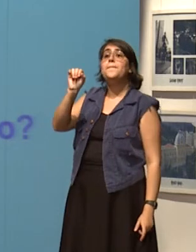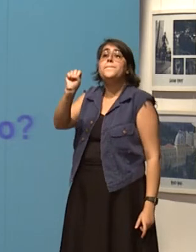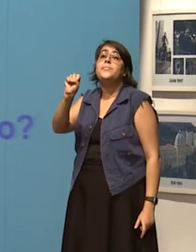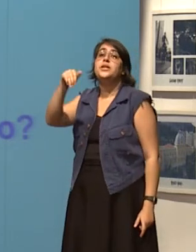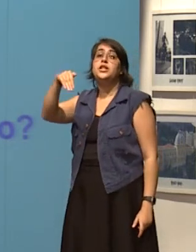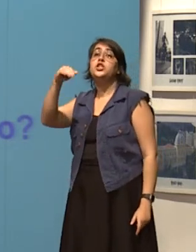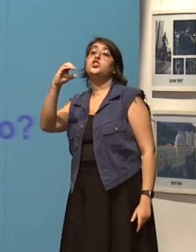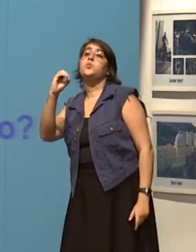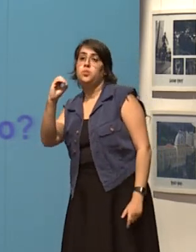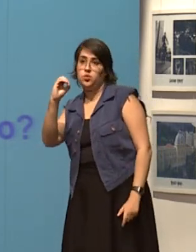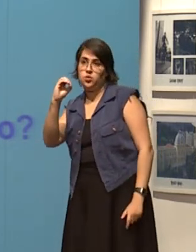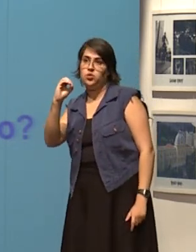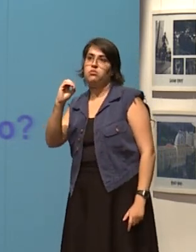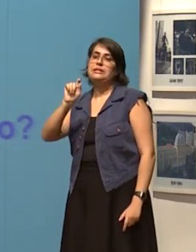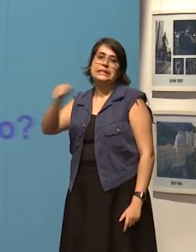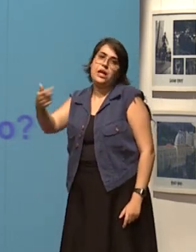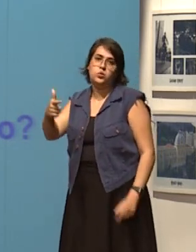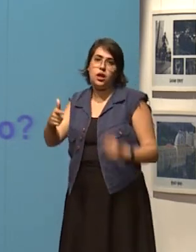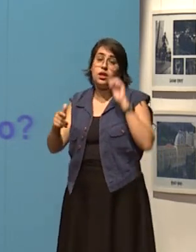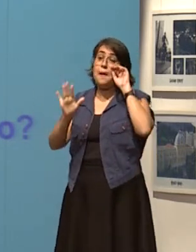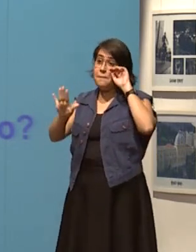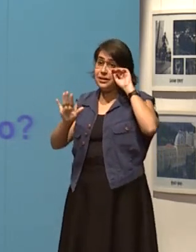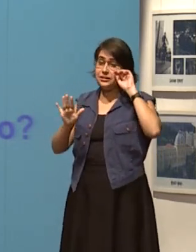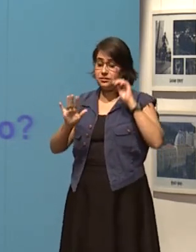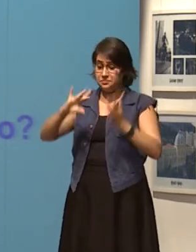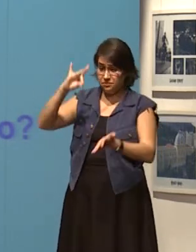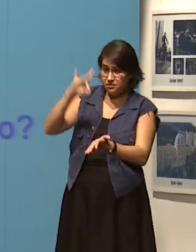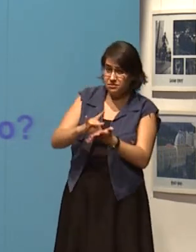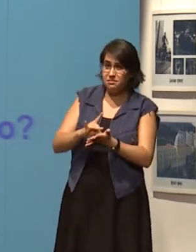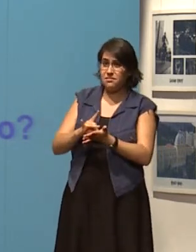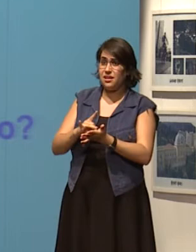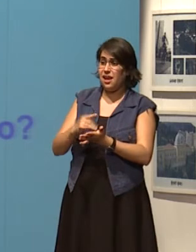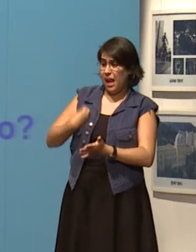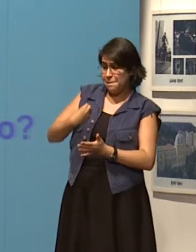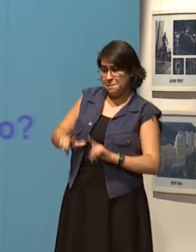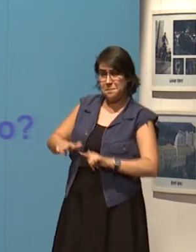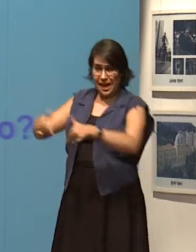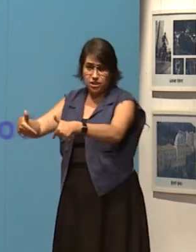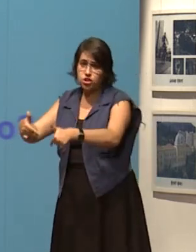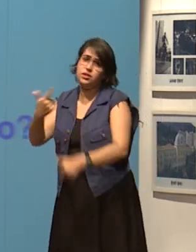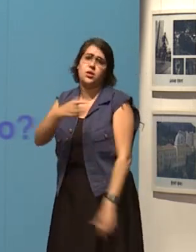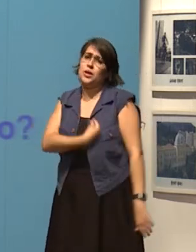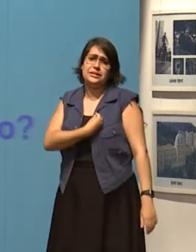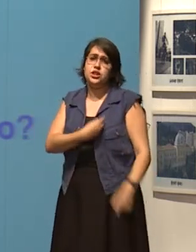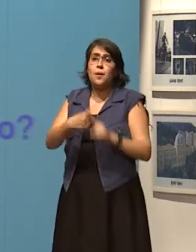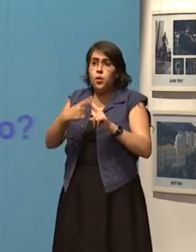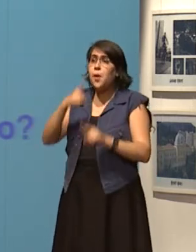palavra, um termo, femismo, não tem um sinal, que na prática